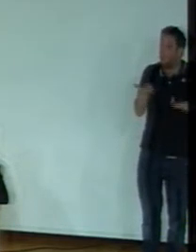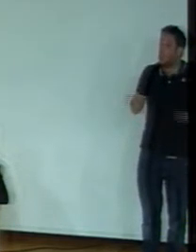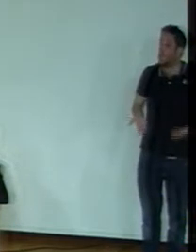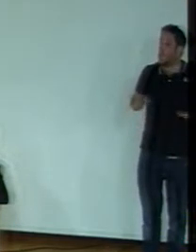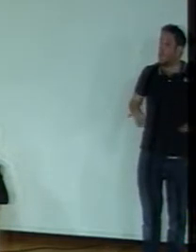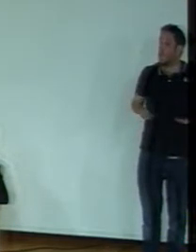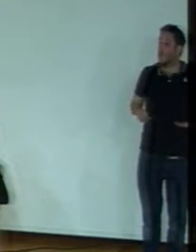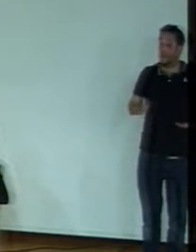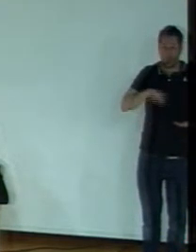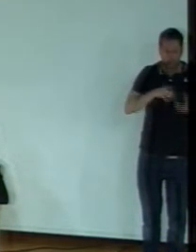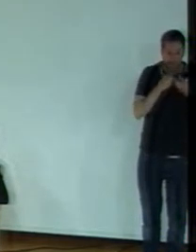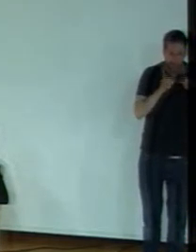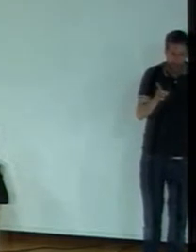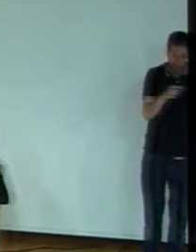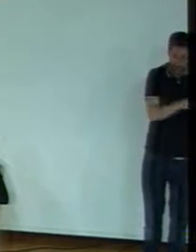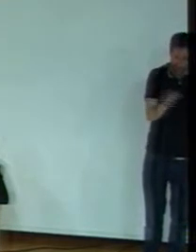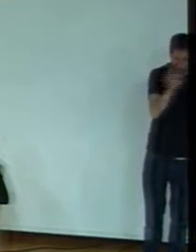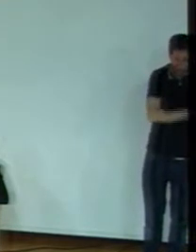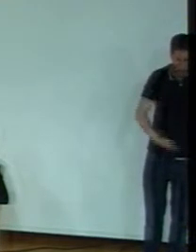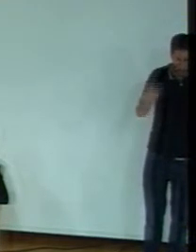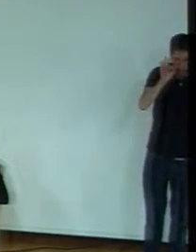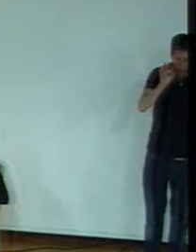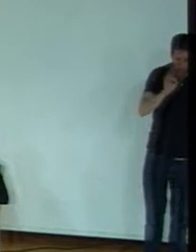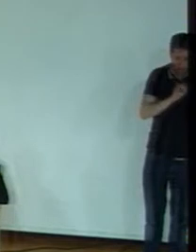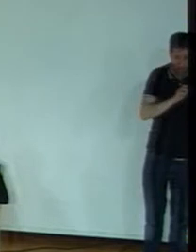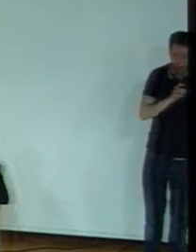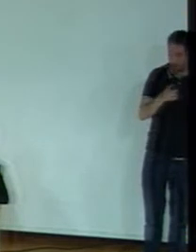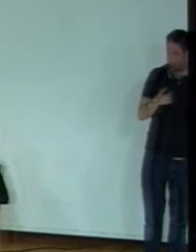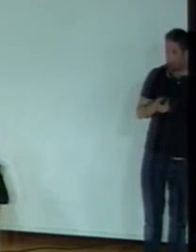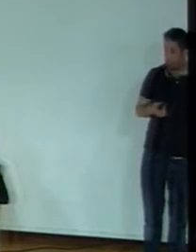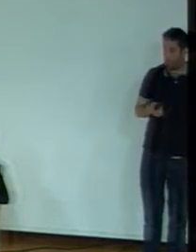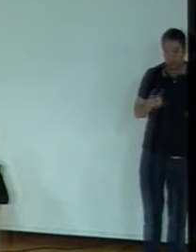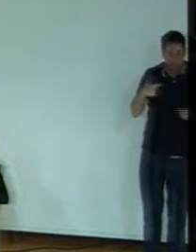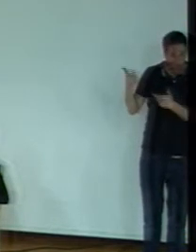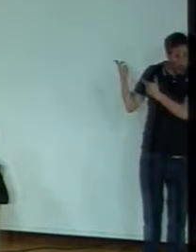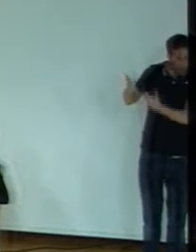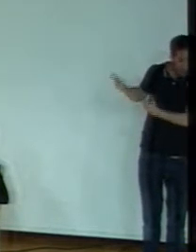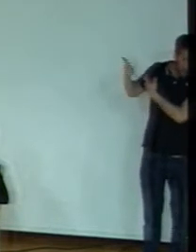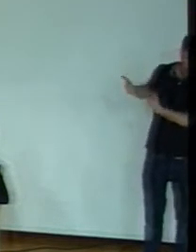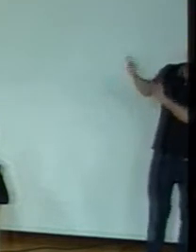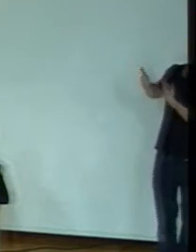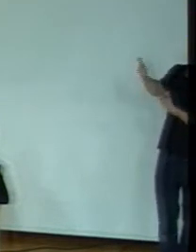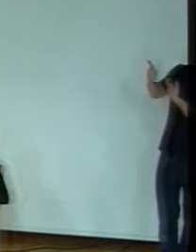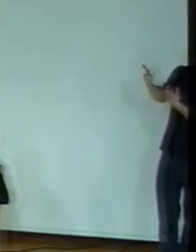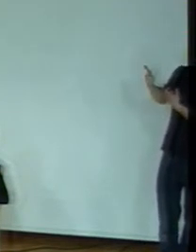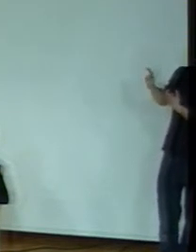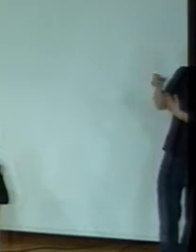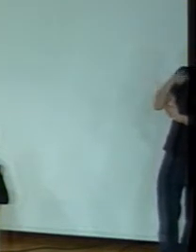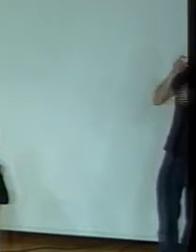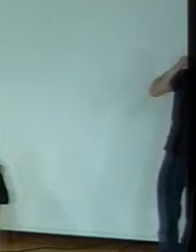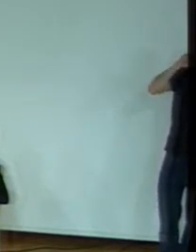aujourd'hui. Nous ne sommes pas en démocratie et nous sommes contrôlés. Et comme disait Edward